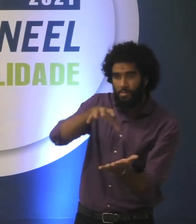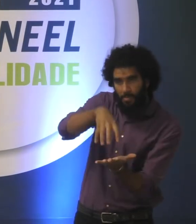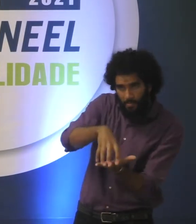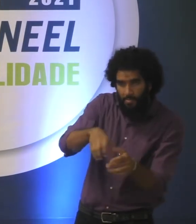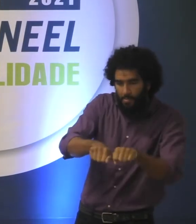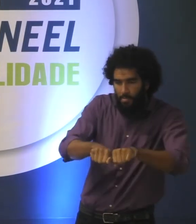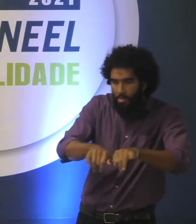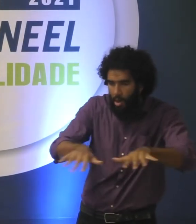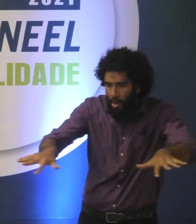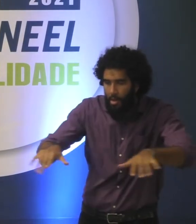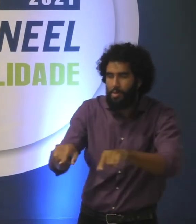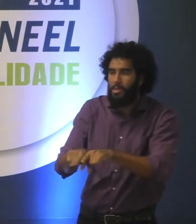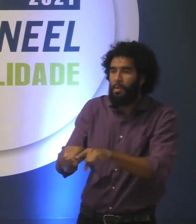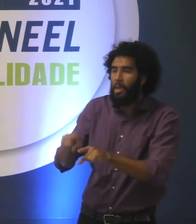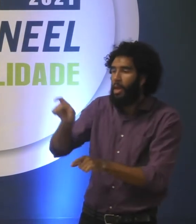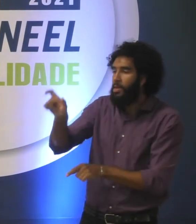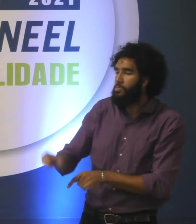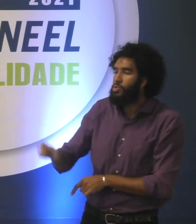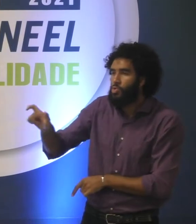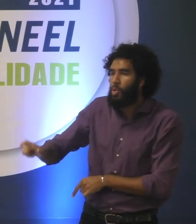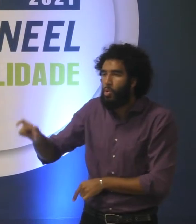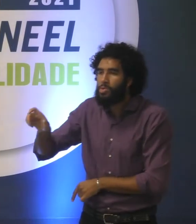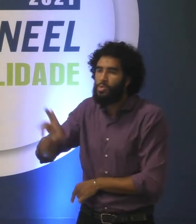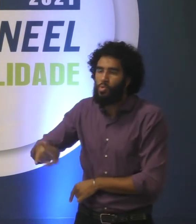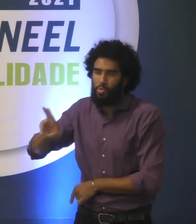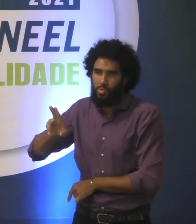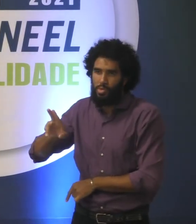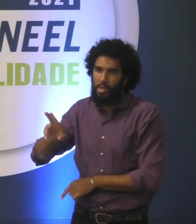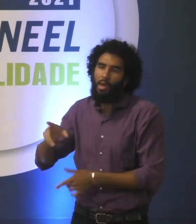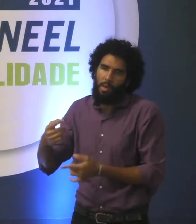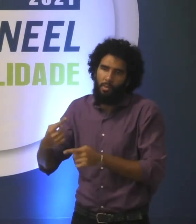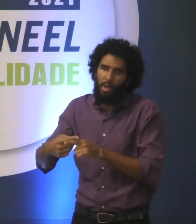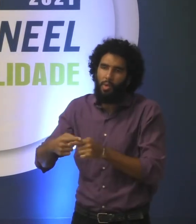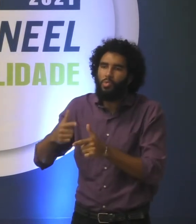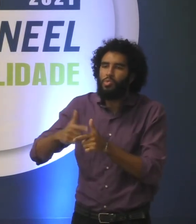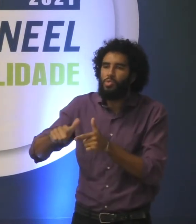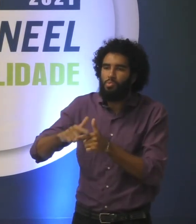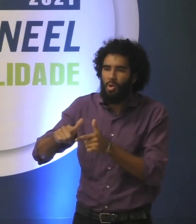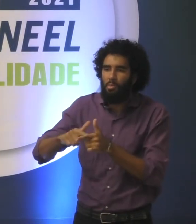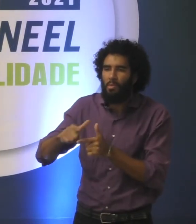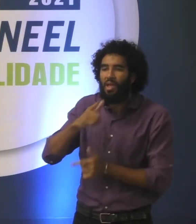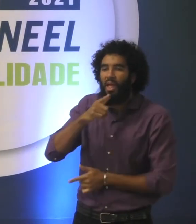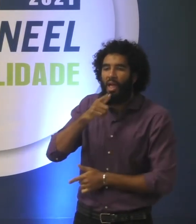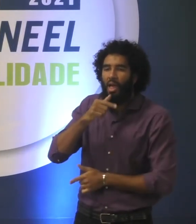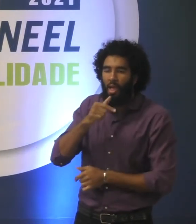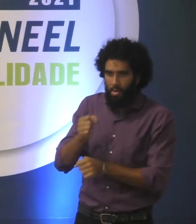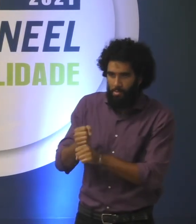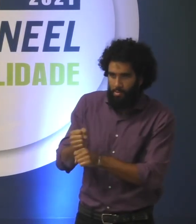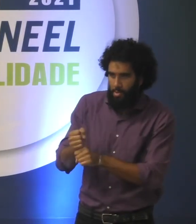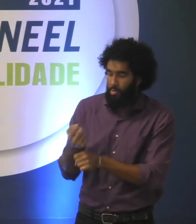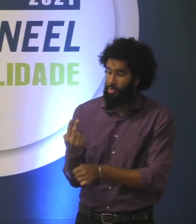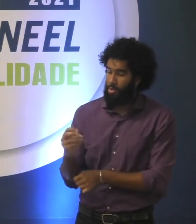dos consumidores de energia elétrica, no enfrentamento da crise hídrica que nós vivemos no ano de